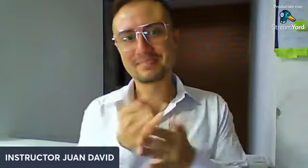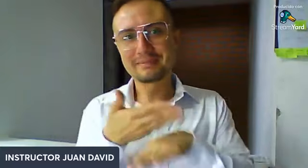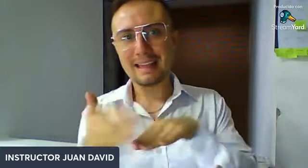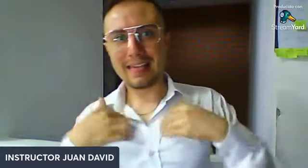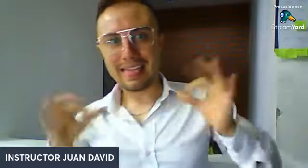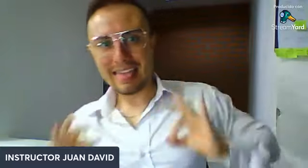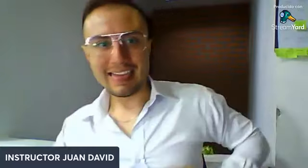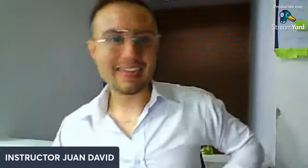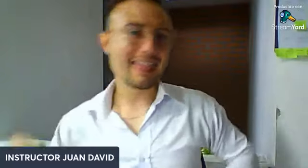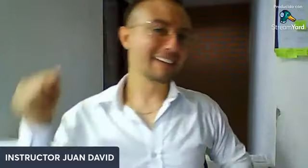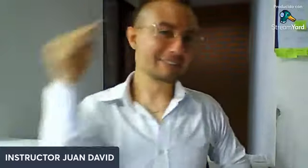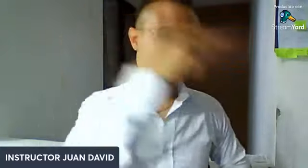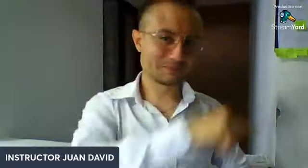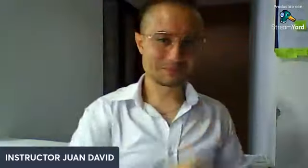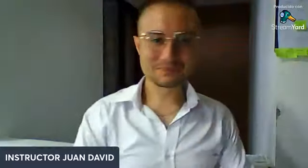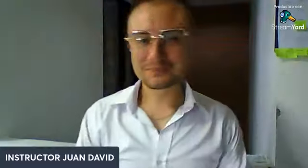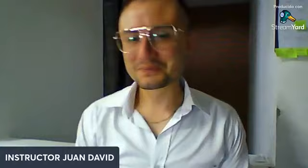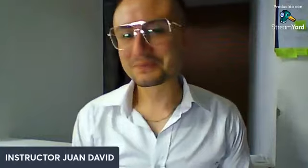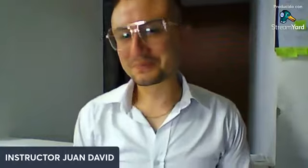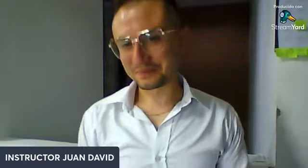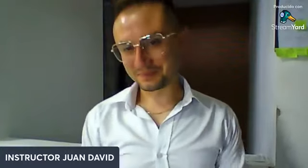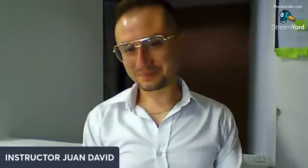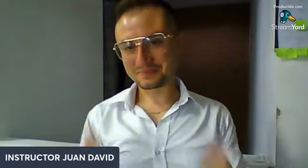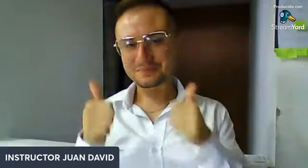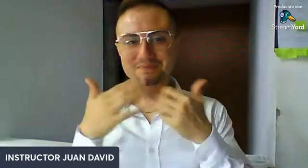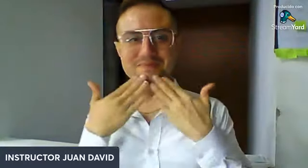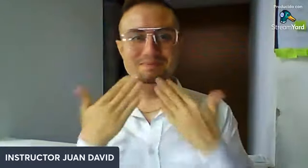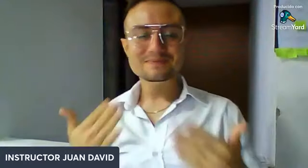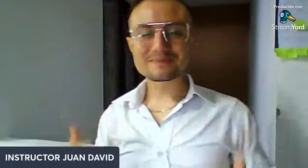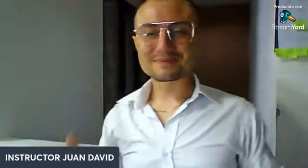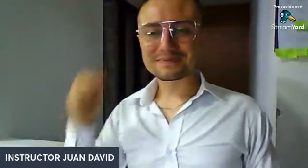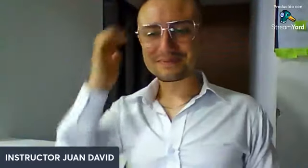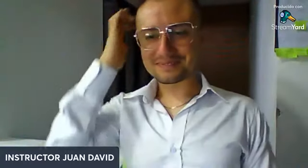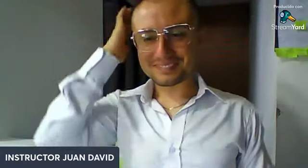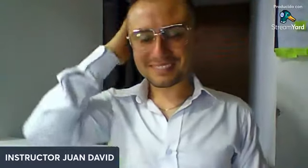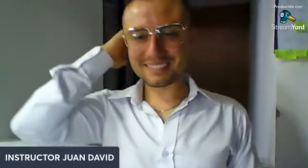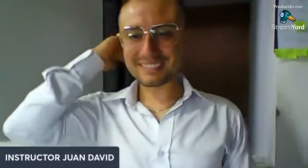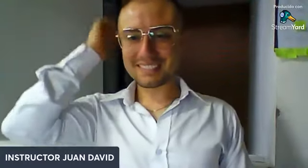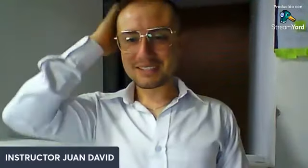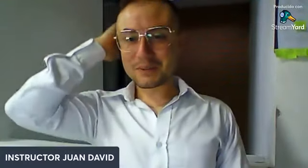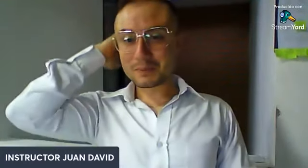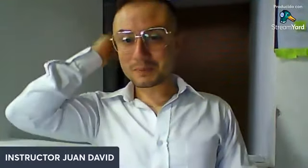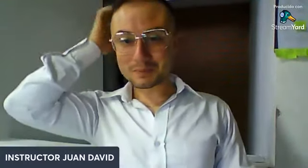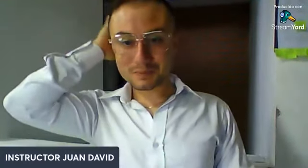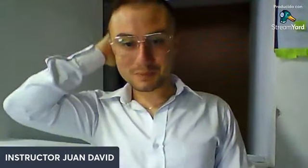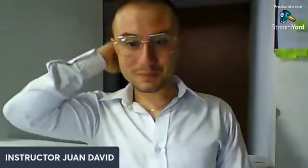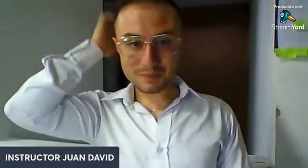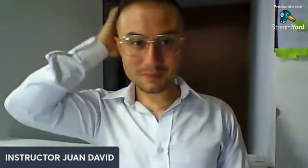más tarde voy a ir para una graduación, entonces pues por eso me alisté así. Gracias.